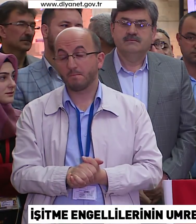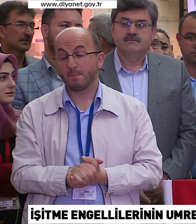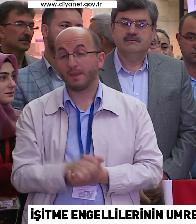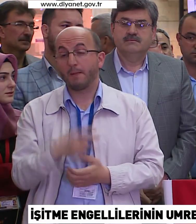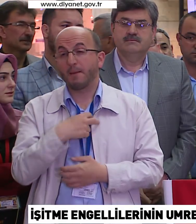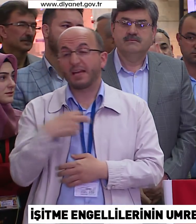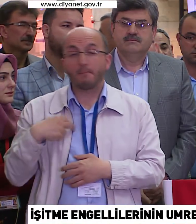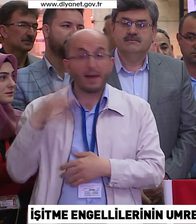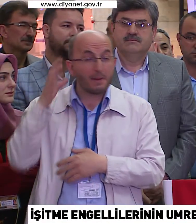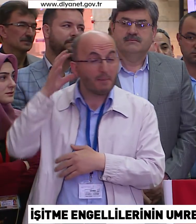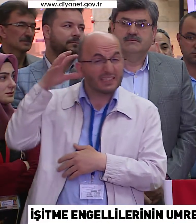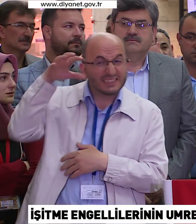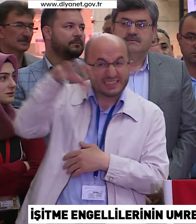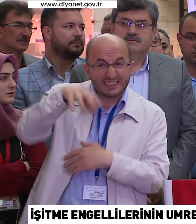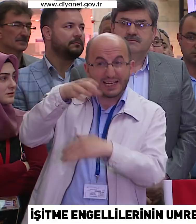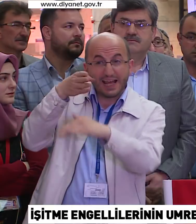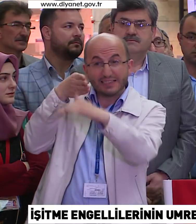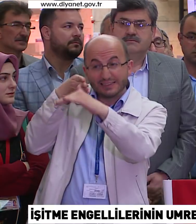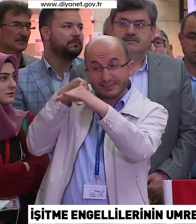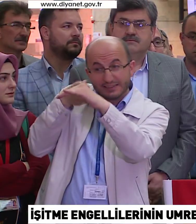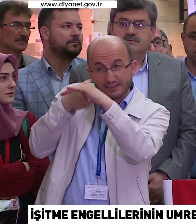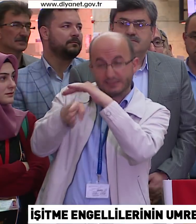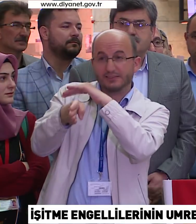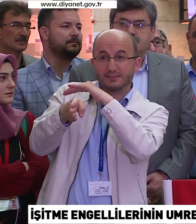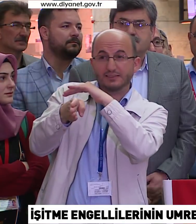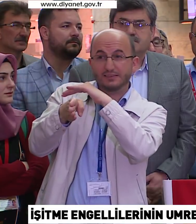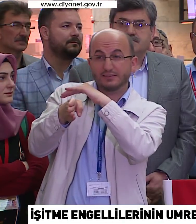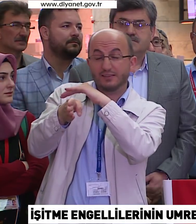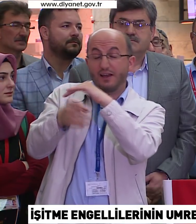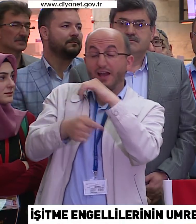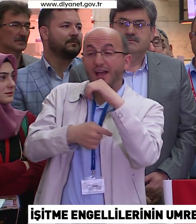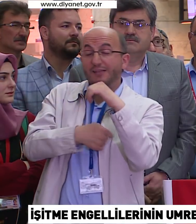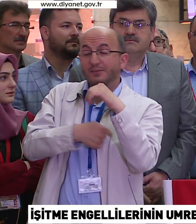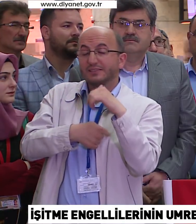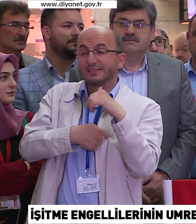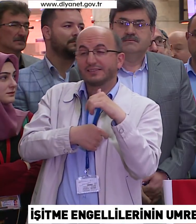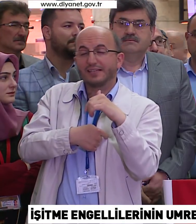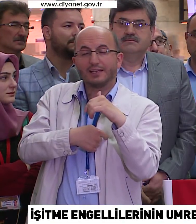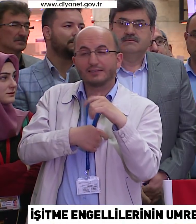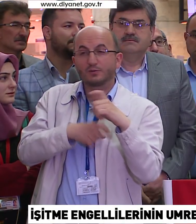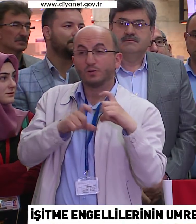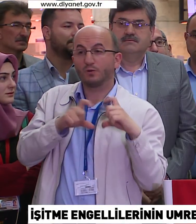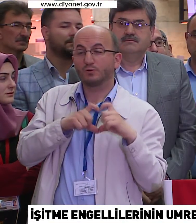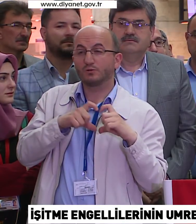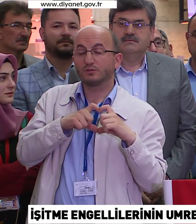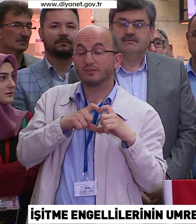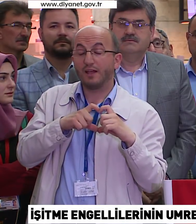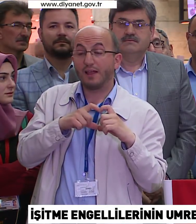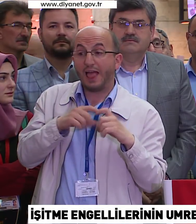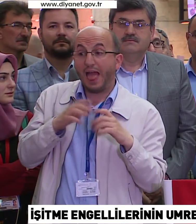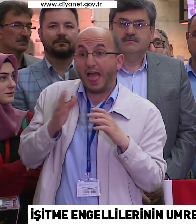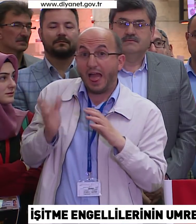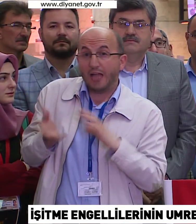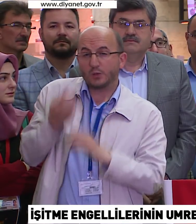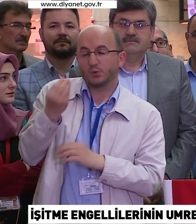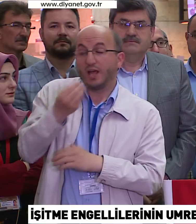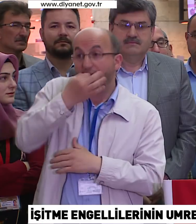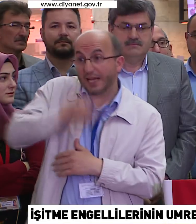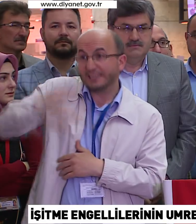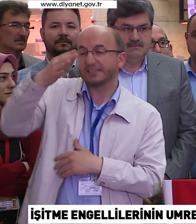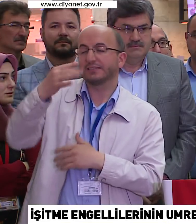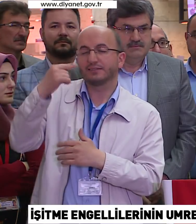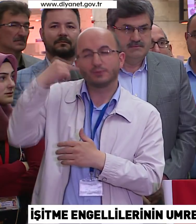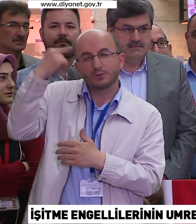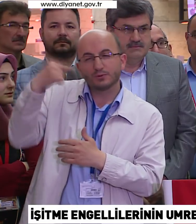Ravza-i Mutahhara'ya girer girmez yine kalbinizden, gönlünüzden geçirdiğiniz en güzel niyetinizi yapın.